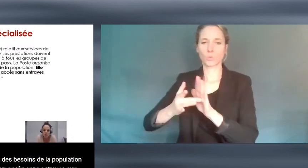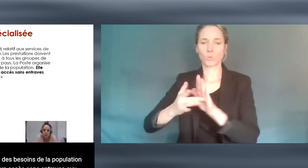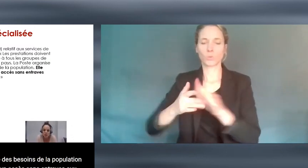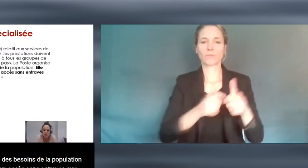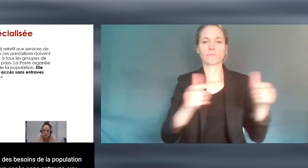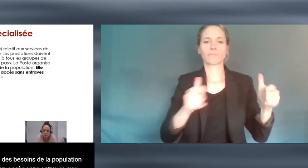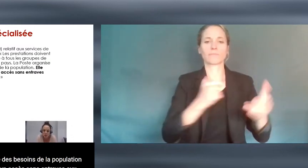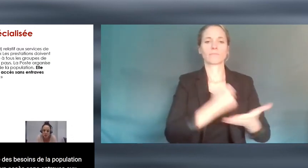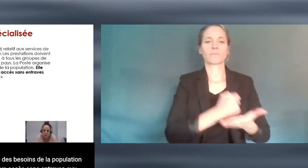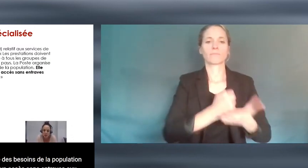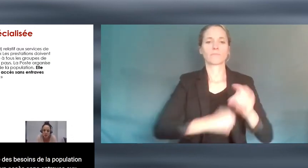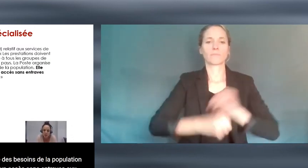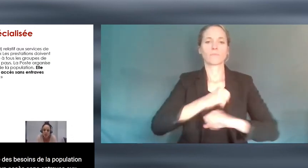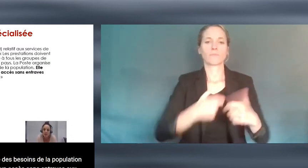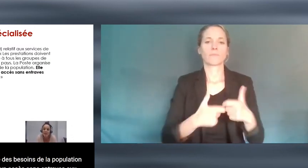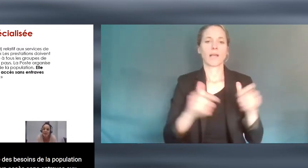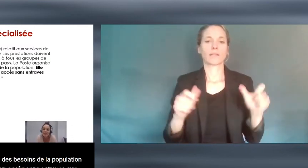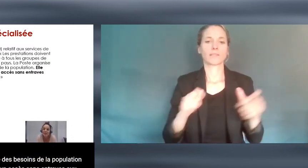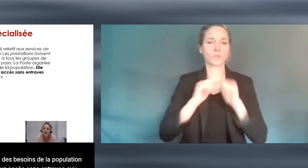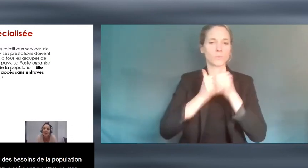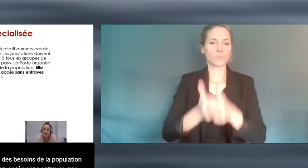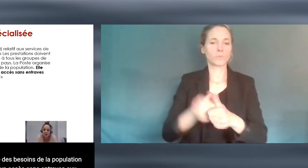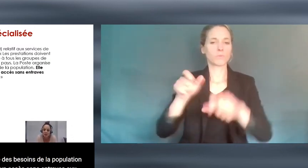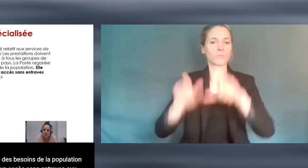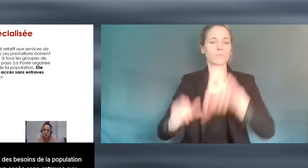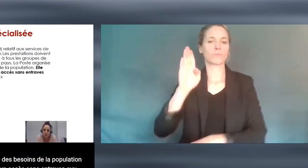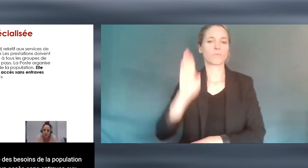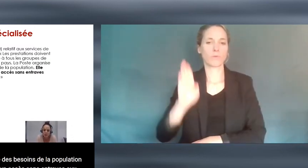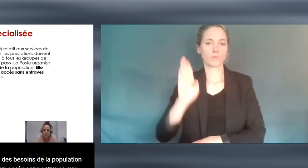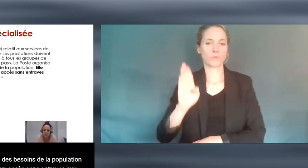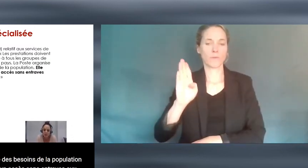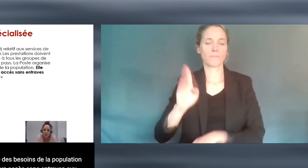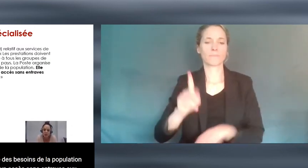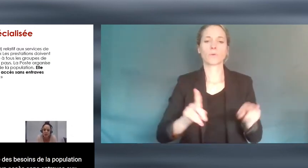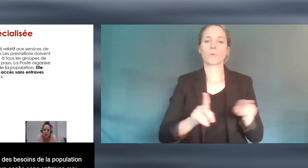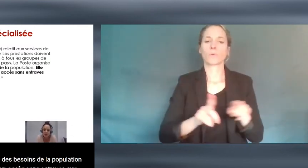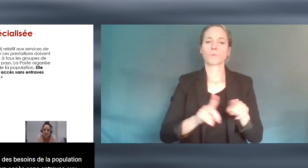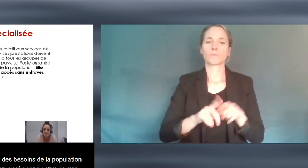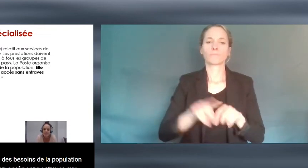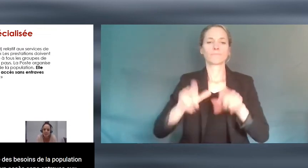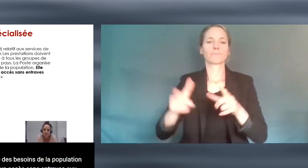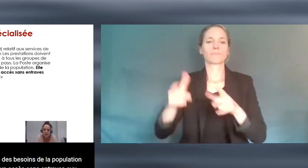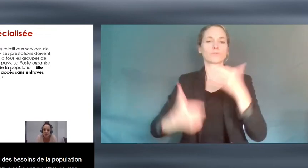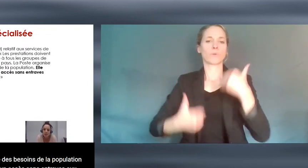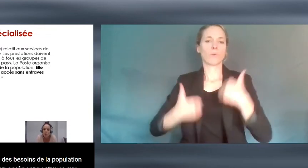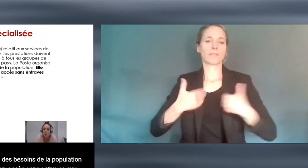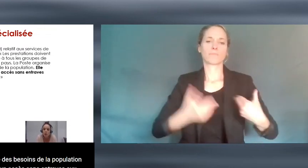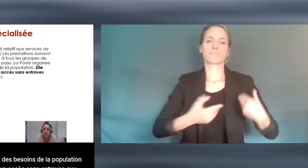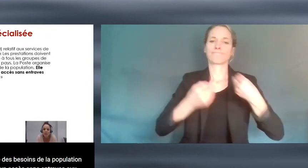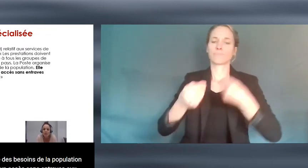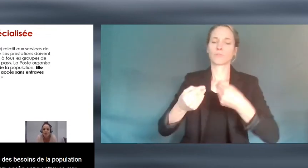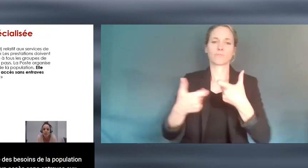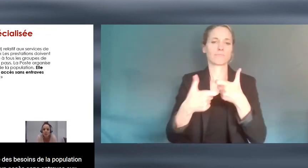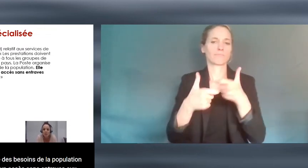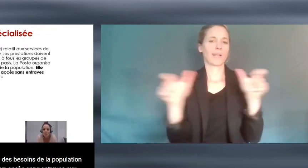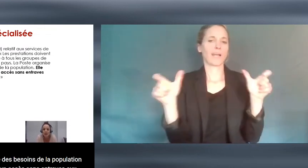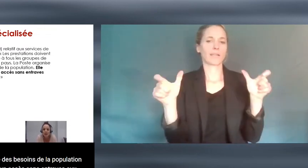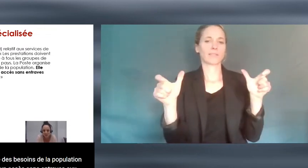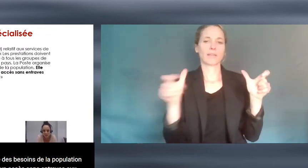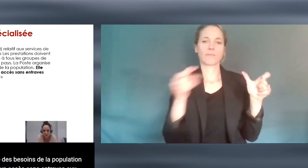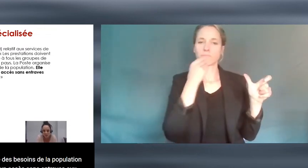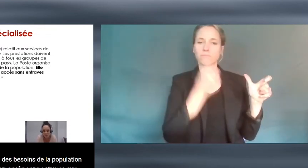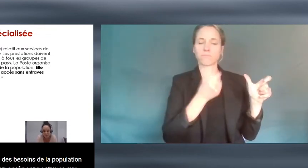tenant compte des besoins de la population et elle garantit aux personnes handicapées un accès sans entrave aux services de